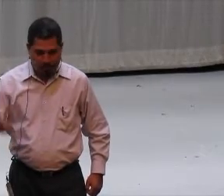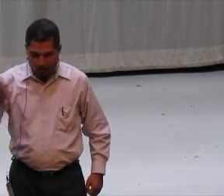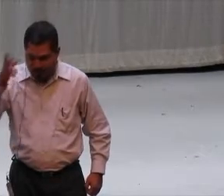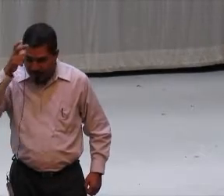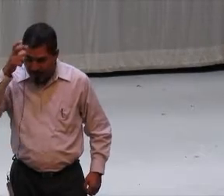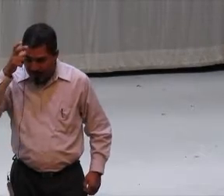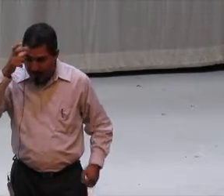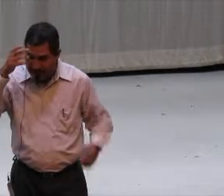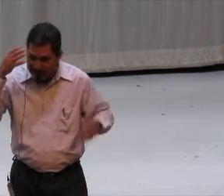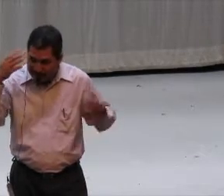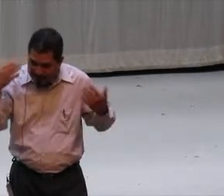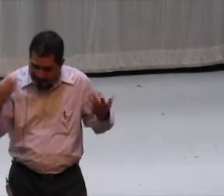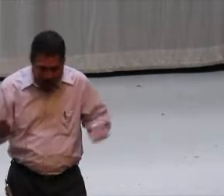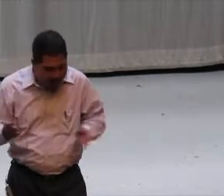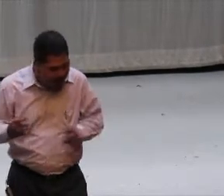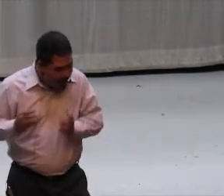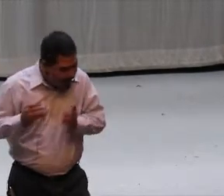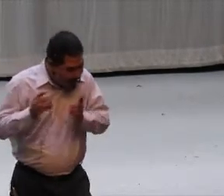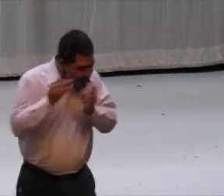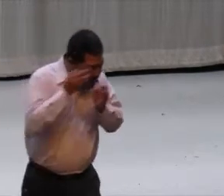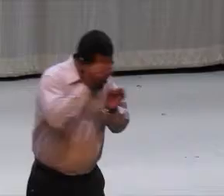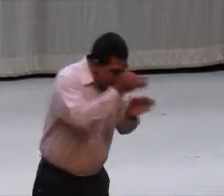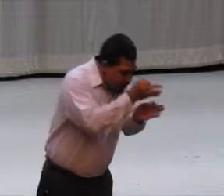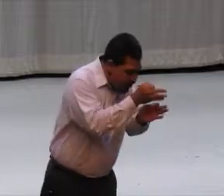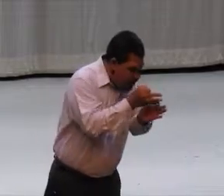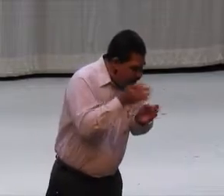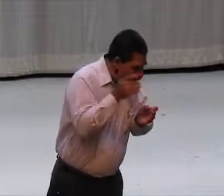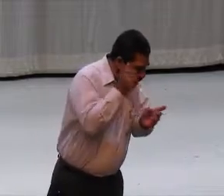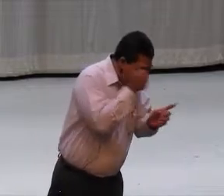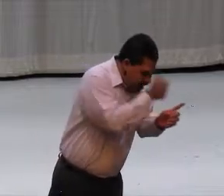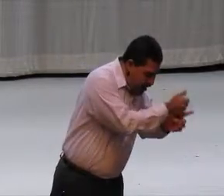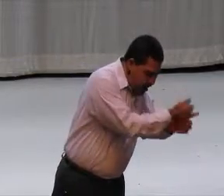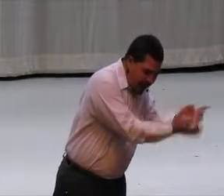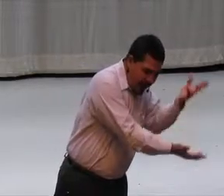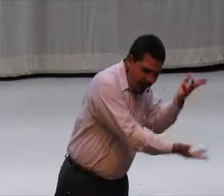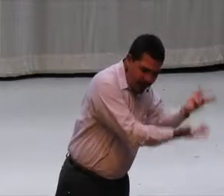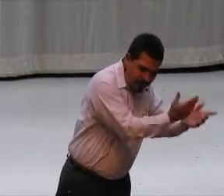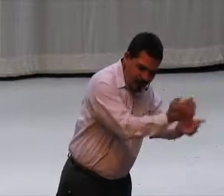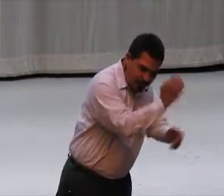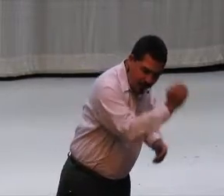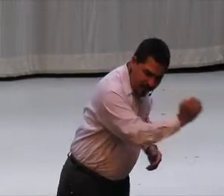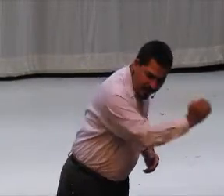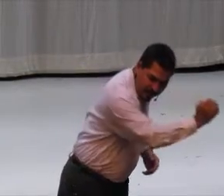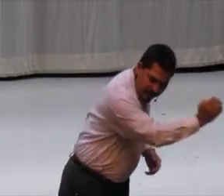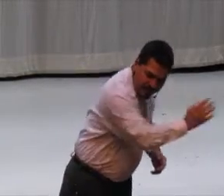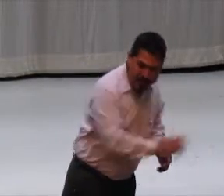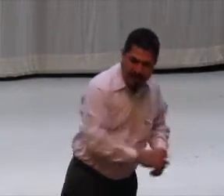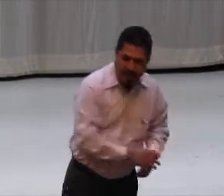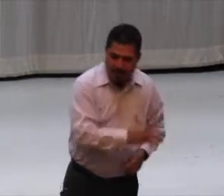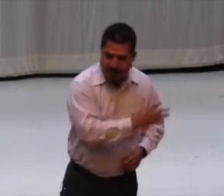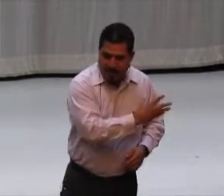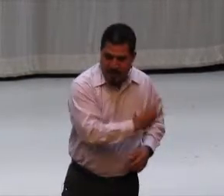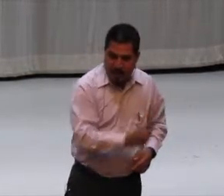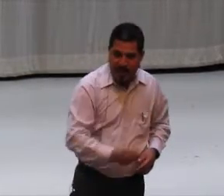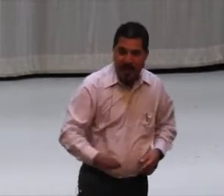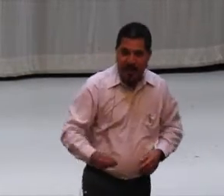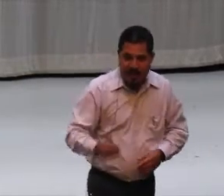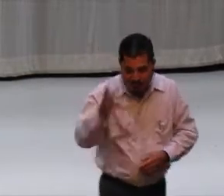Porque Satanás ya está destinado a estar en el infierno eternamente, y él,